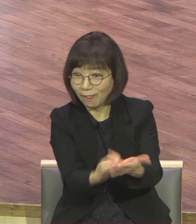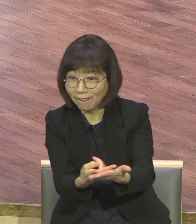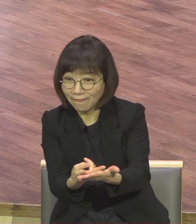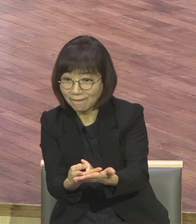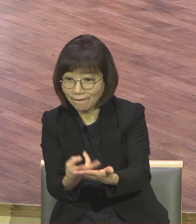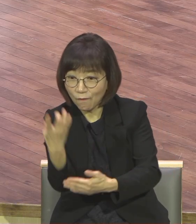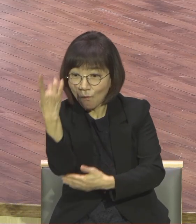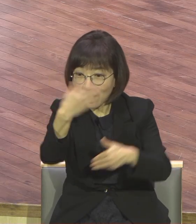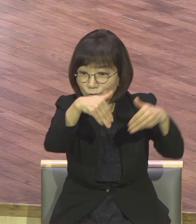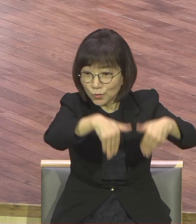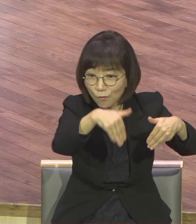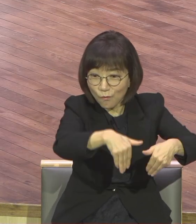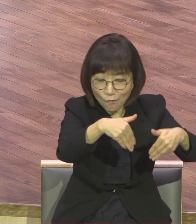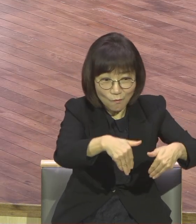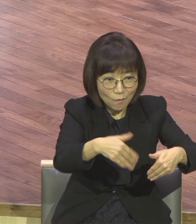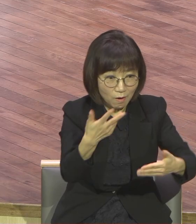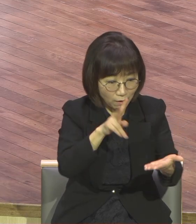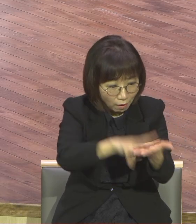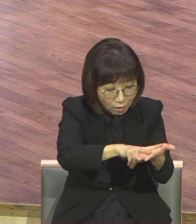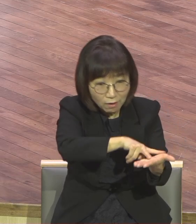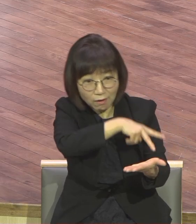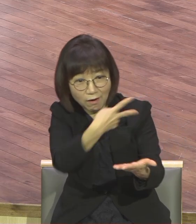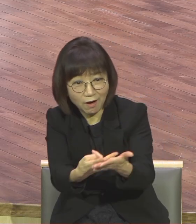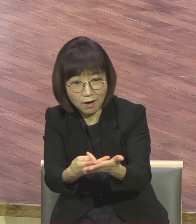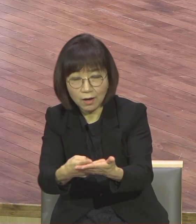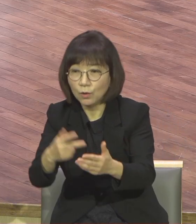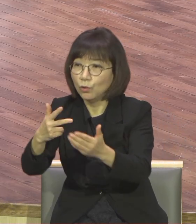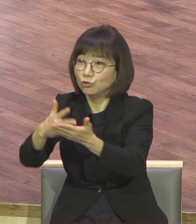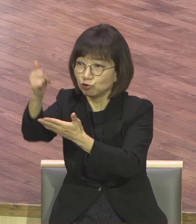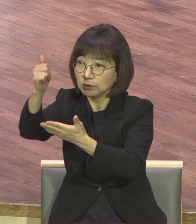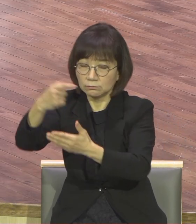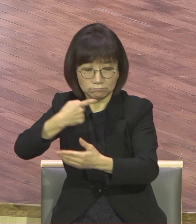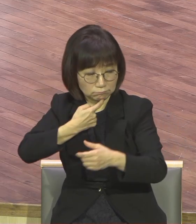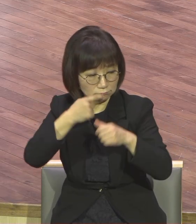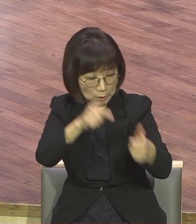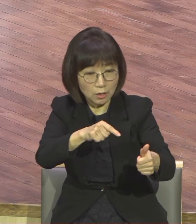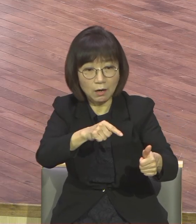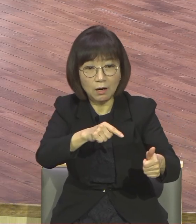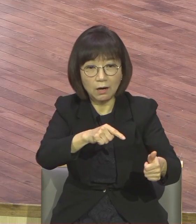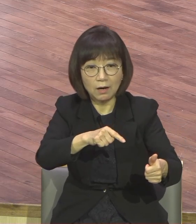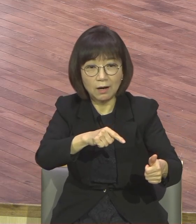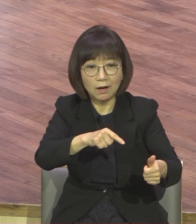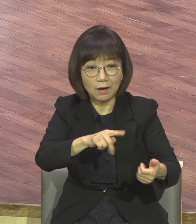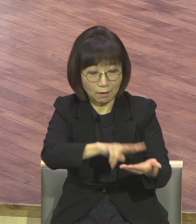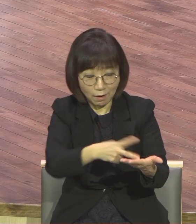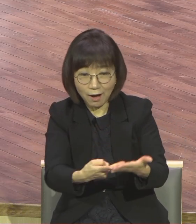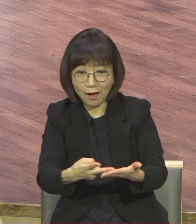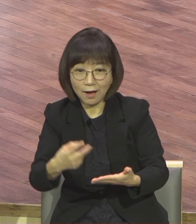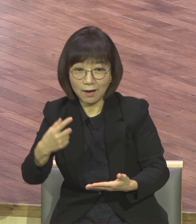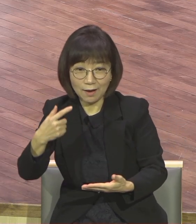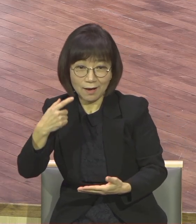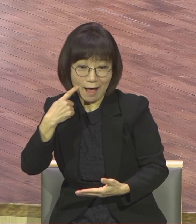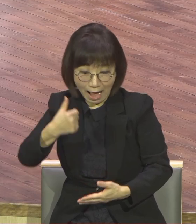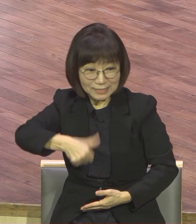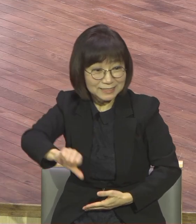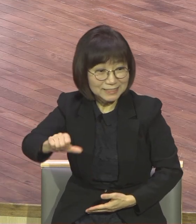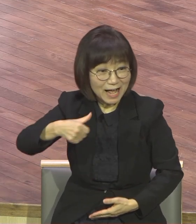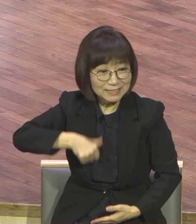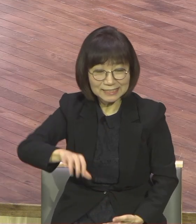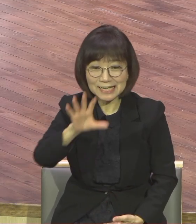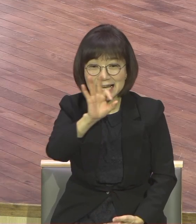종인데 이 노예인데 신분이 완전히 그 주인에 따라서 확 바뀌어버려요. 양자가 되면 어떻게 되느냐.